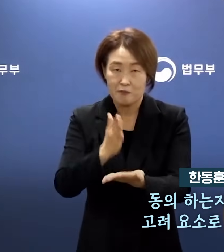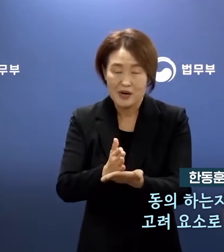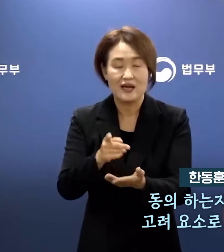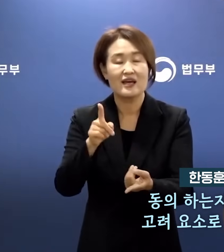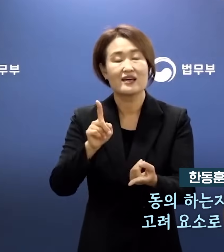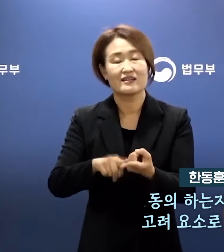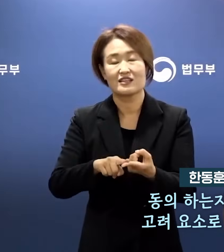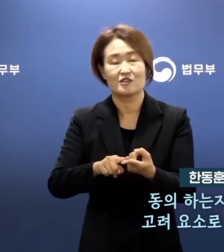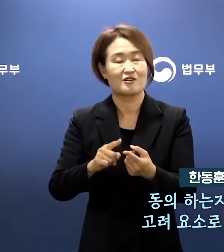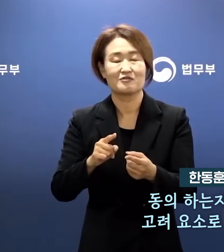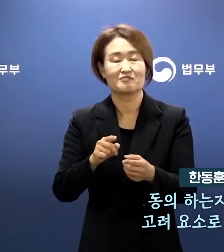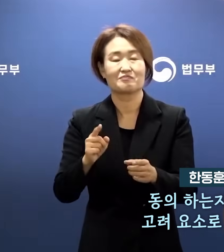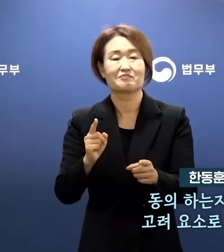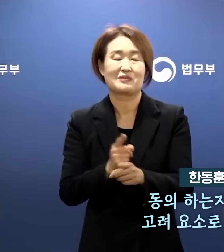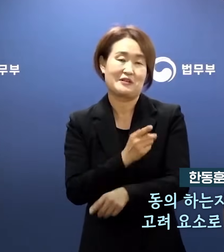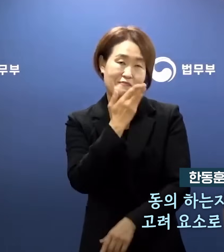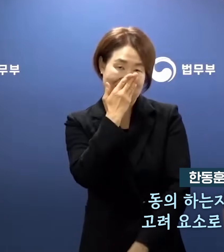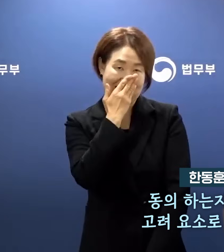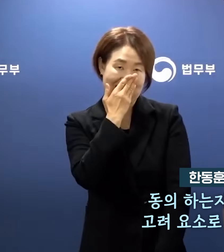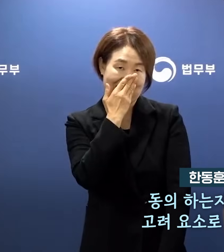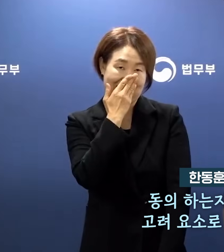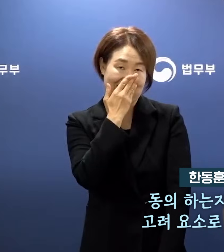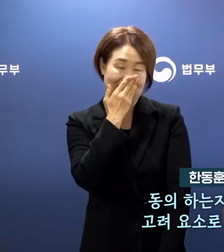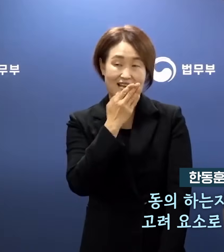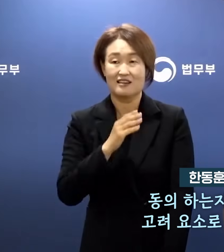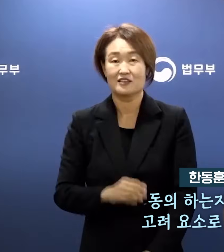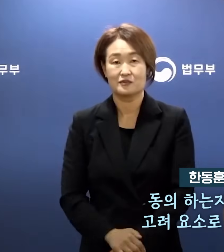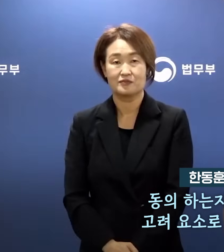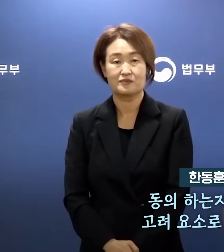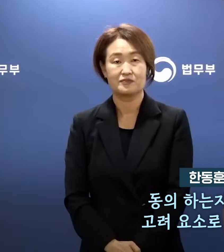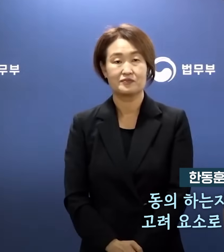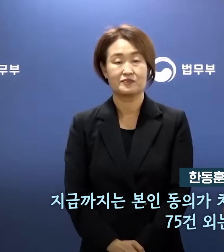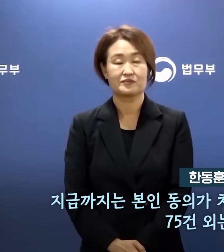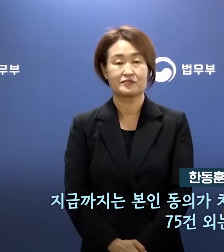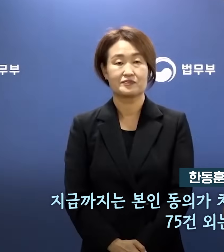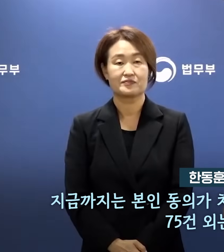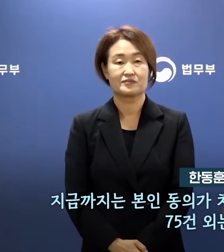동의하는지 여부도 중요 고려 요소로 두겠다는 겁니다.